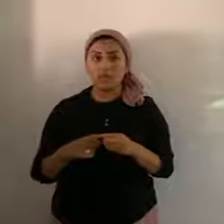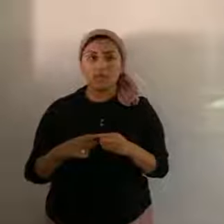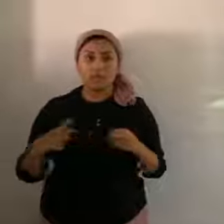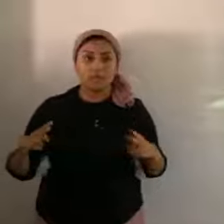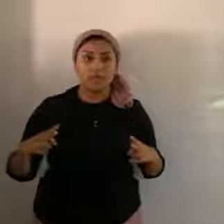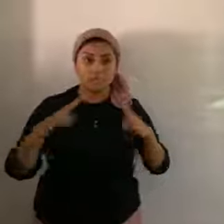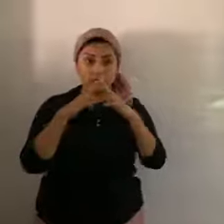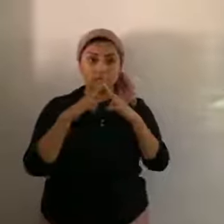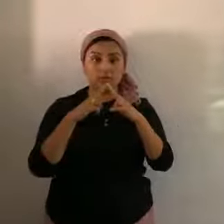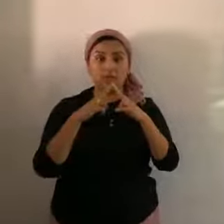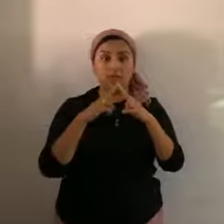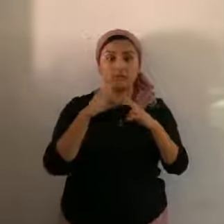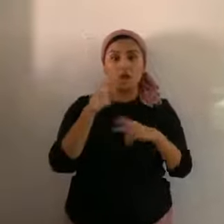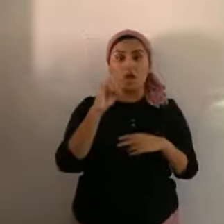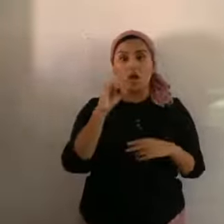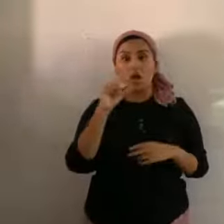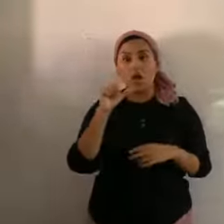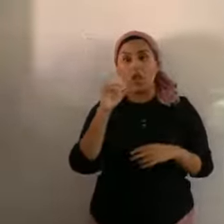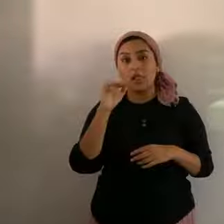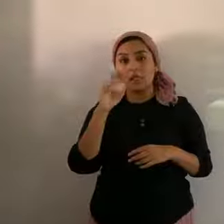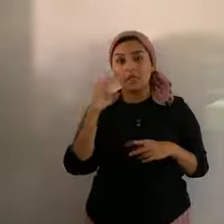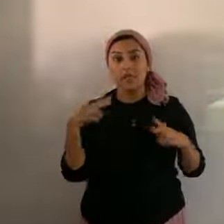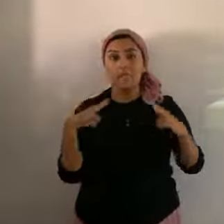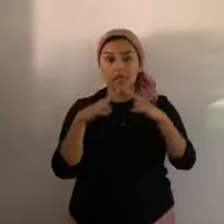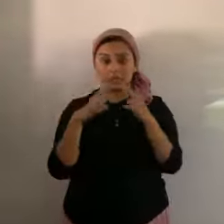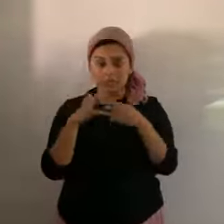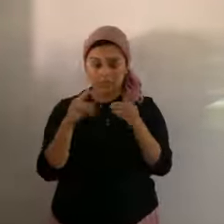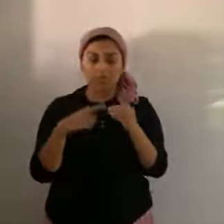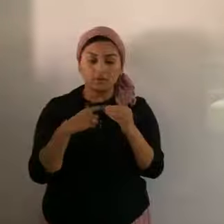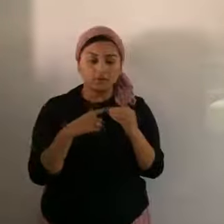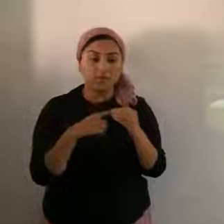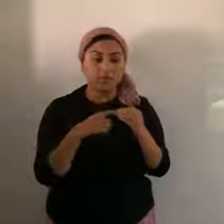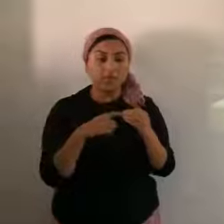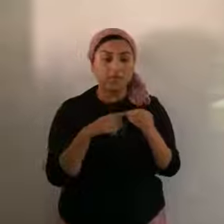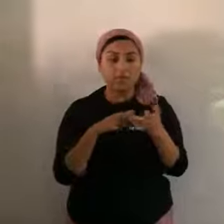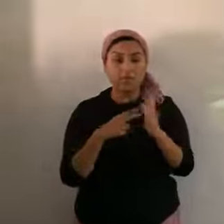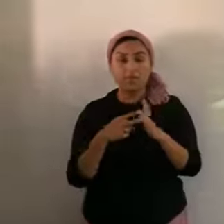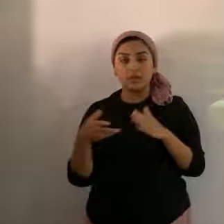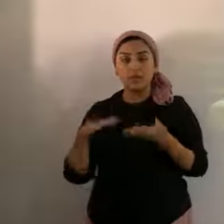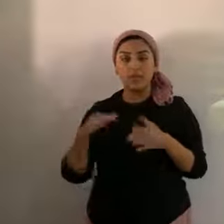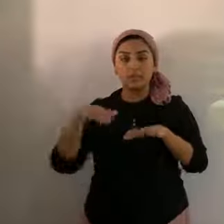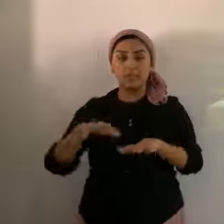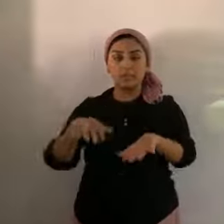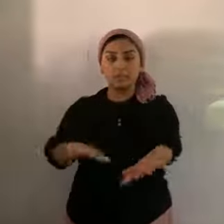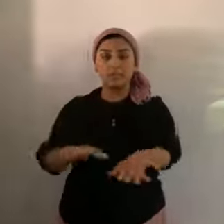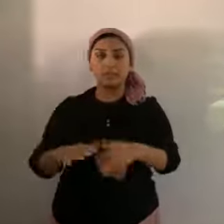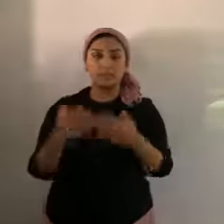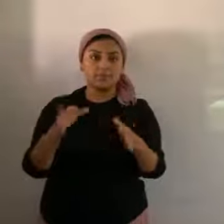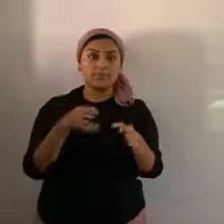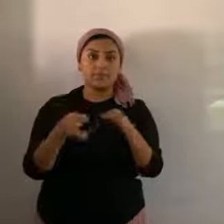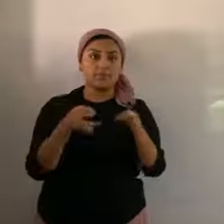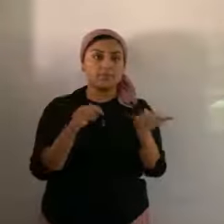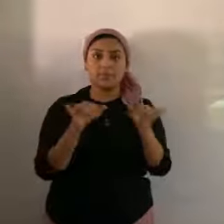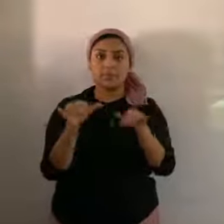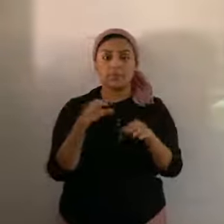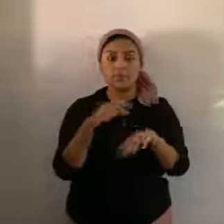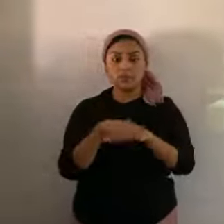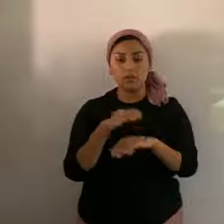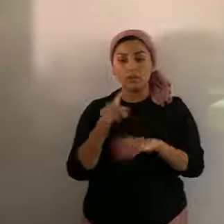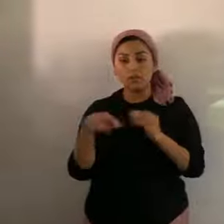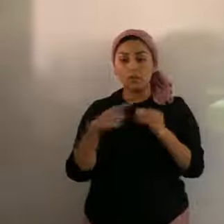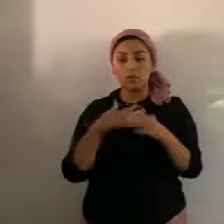está refiriendo al monte de los olivos y se está refiriendo al mar muerto. Eso ya lo ministré también